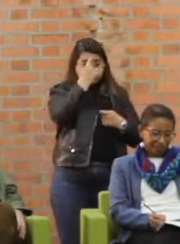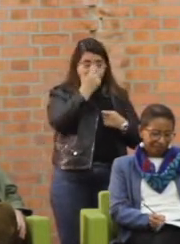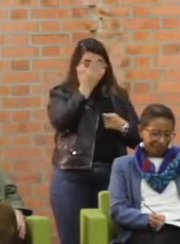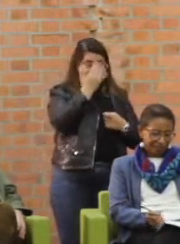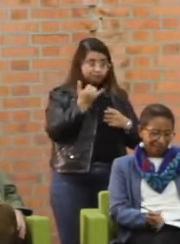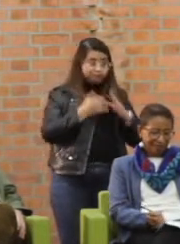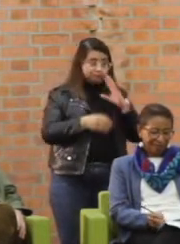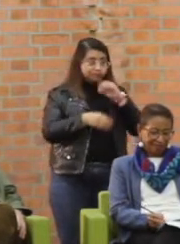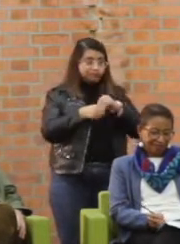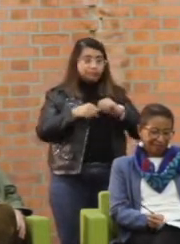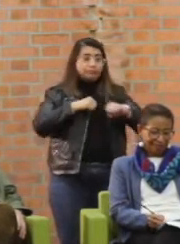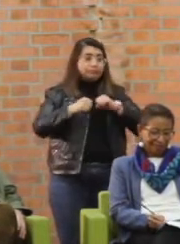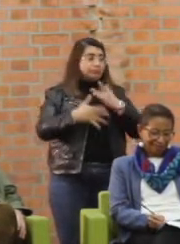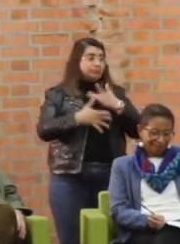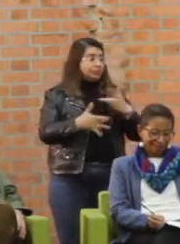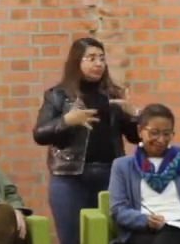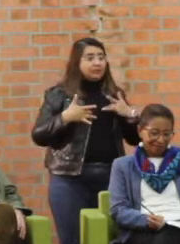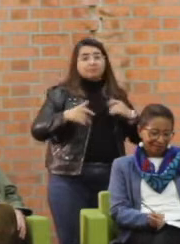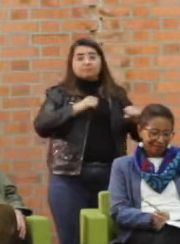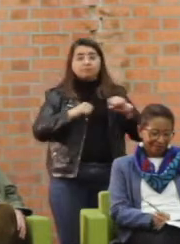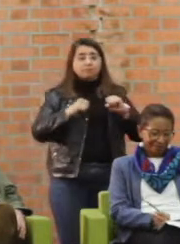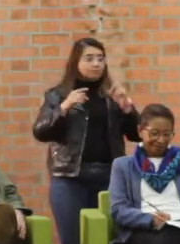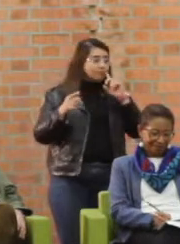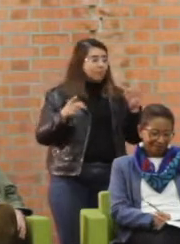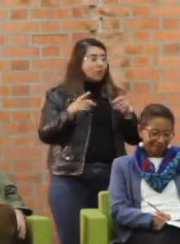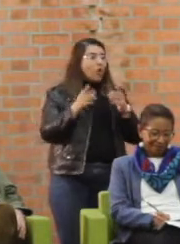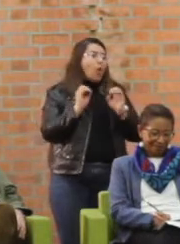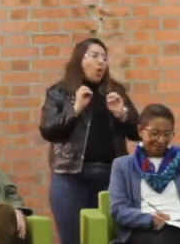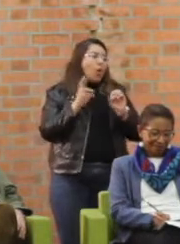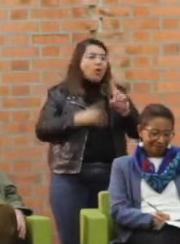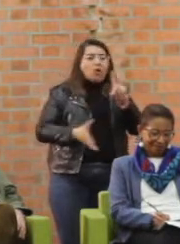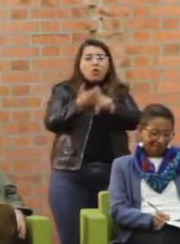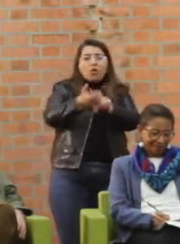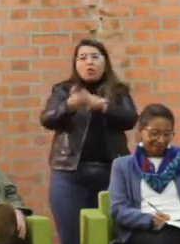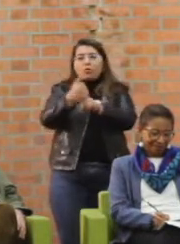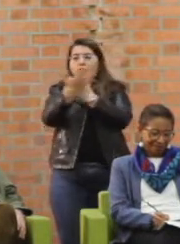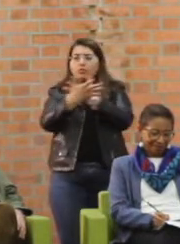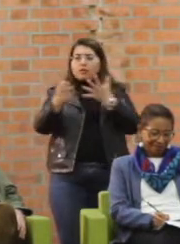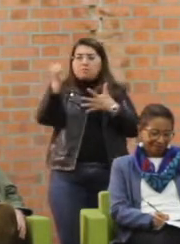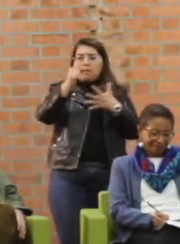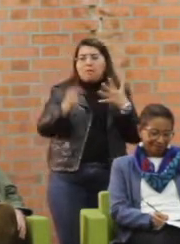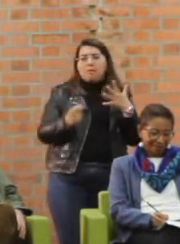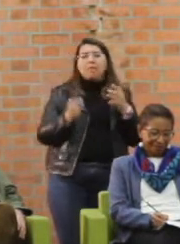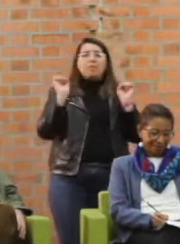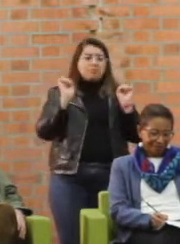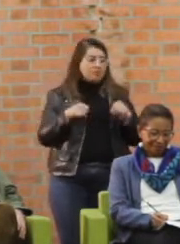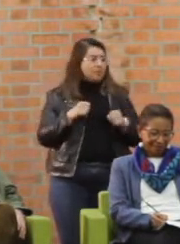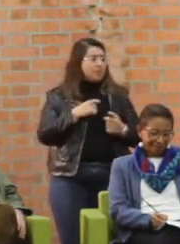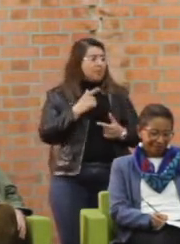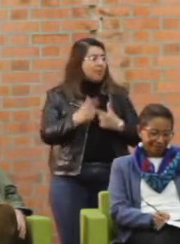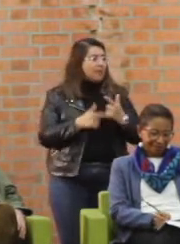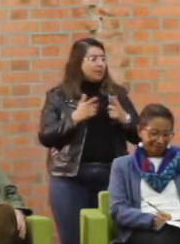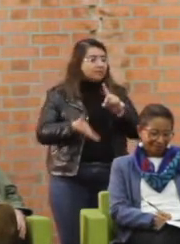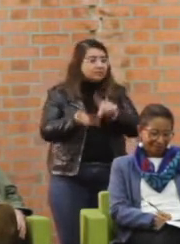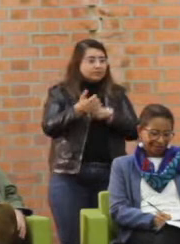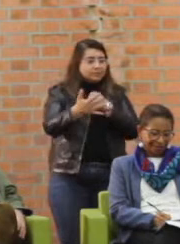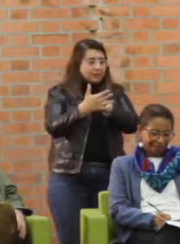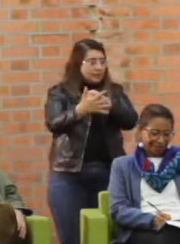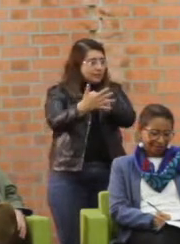reencauchado que va a barrer con los que tanto han tanto acostado conseguir